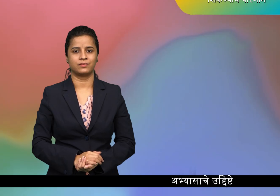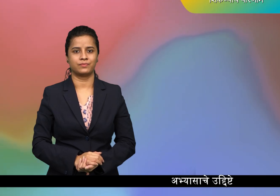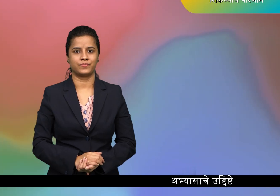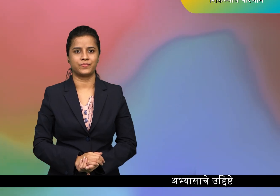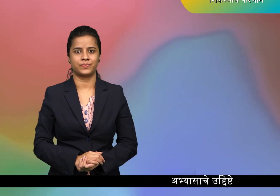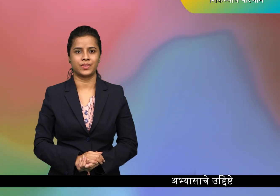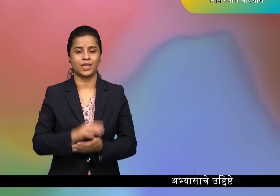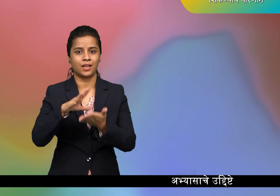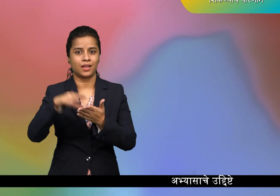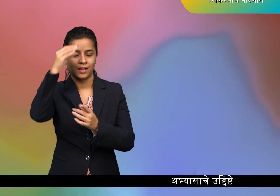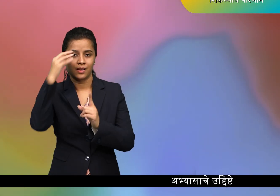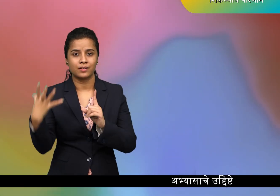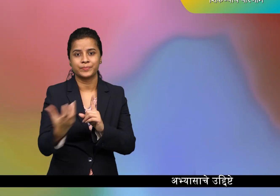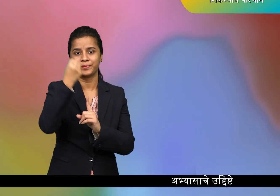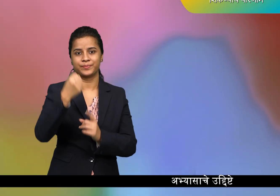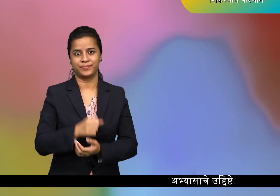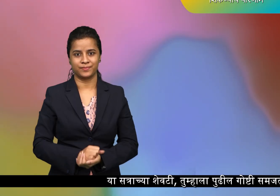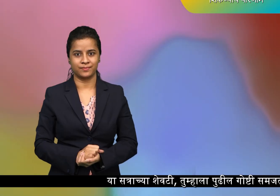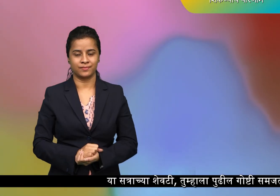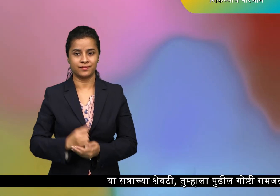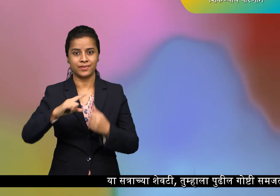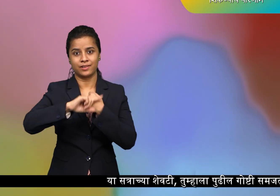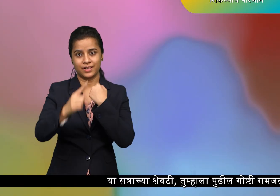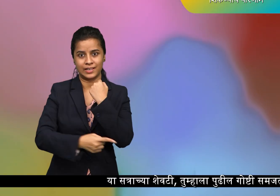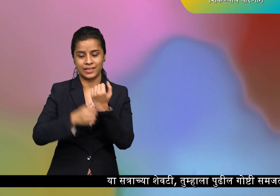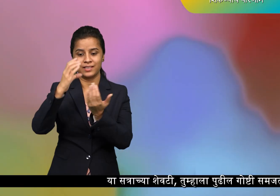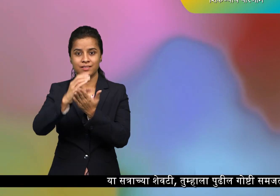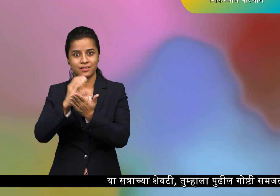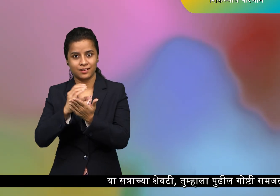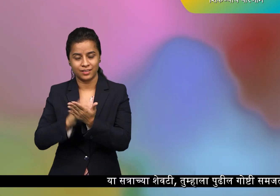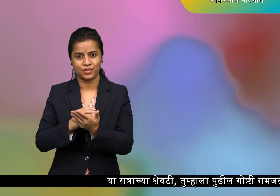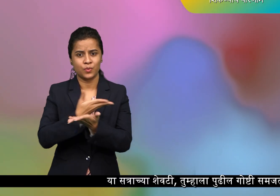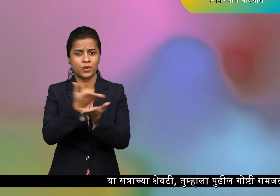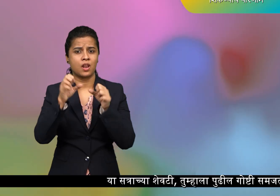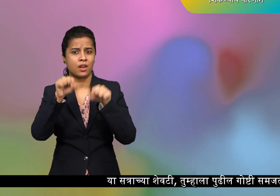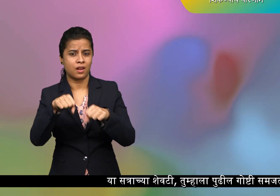अभ्यासाचे उद्दिष्टे. या सत्राच्या शेवटी तुम्हाला पुढील गोष्टी समजतील.